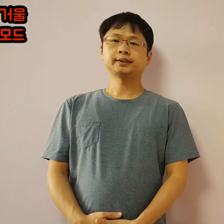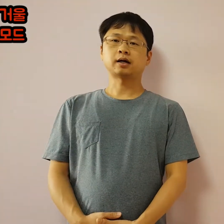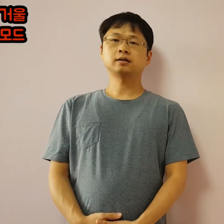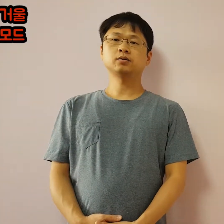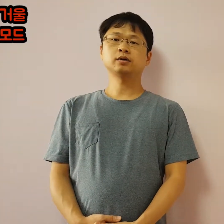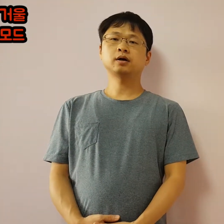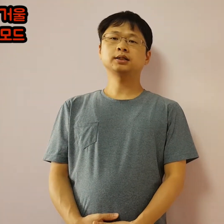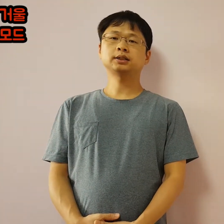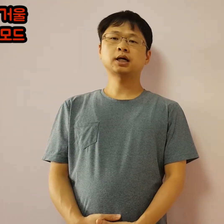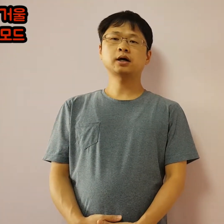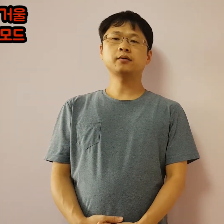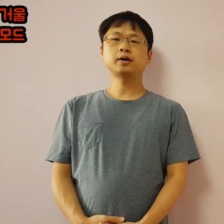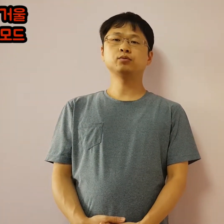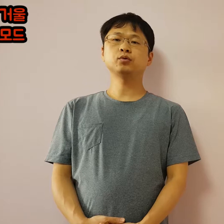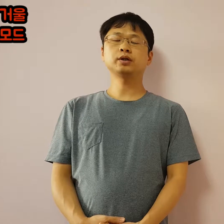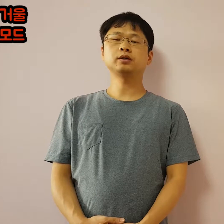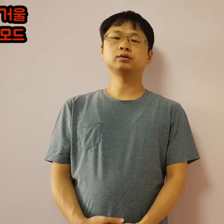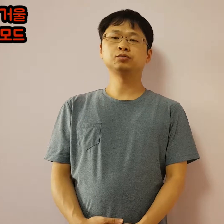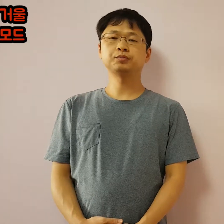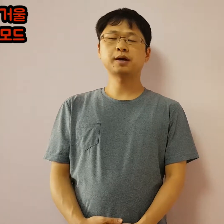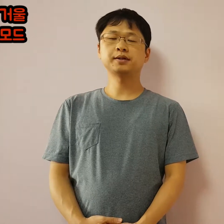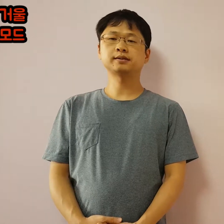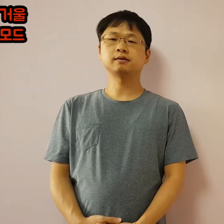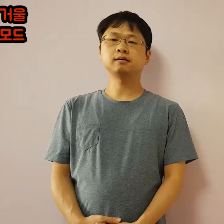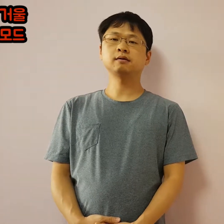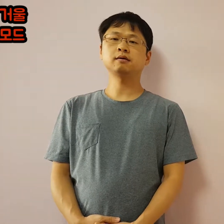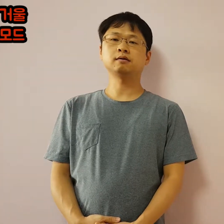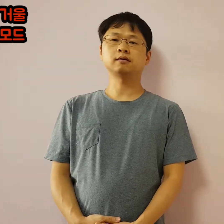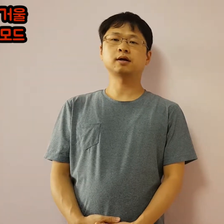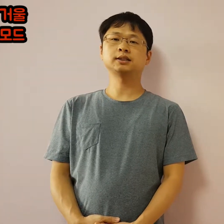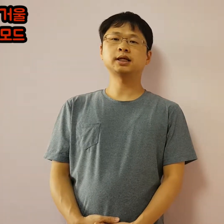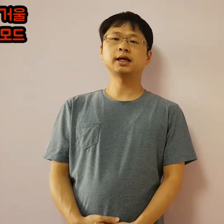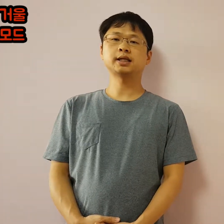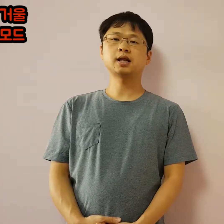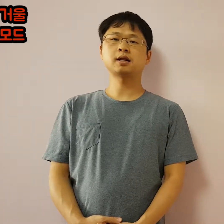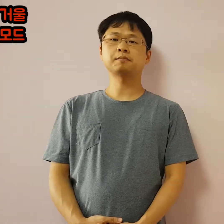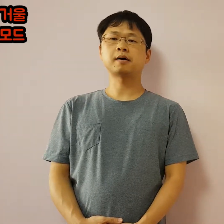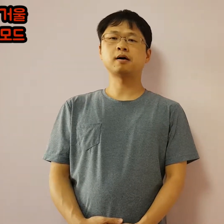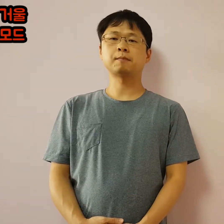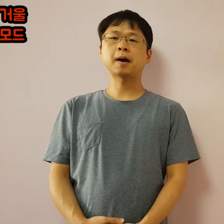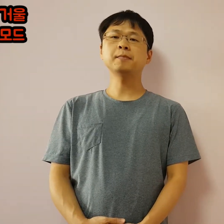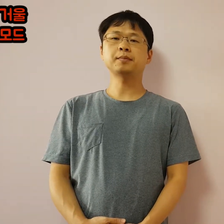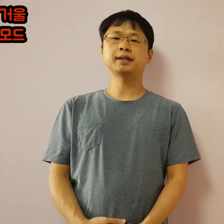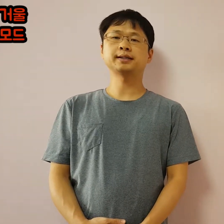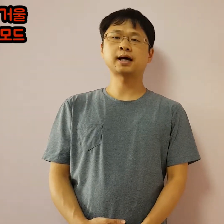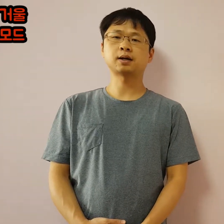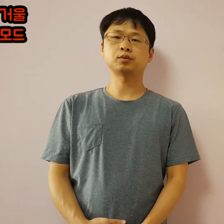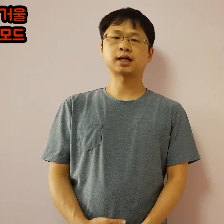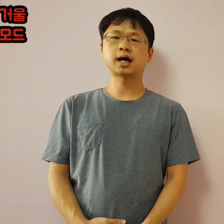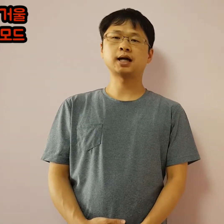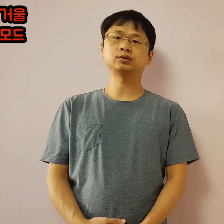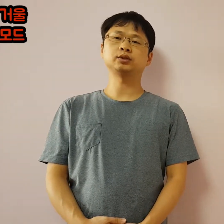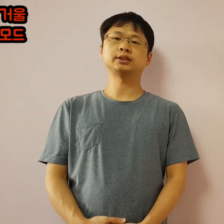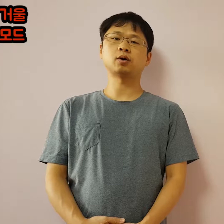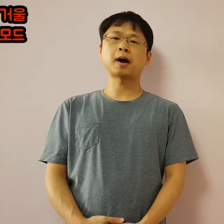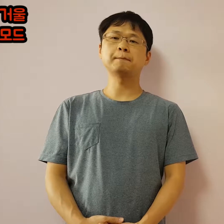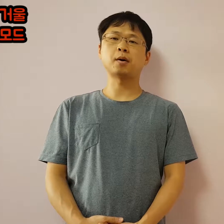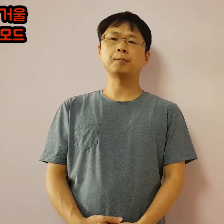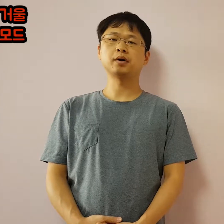자, 그리고 여러 가지 학예회, 운동회 등을 준비하면서 여러 가지 해야 될 방법에 대해서 알아보자 할 수 있죠. 방법.